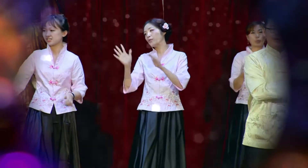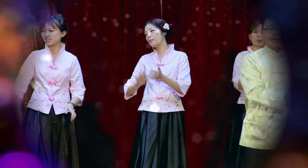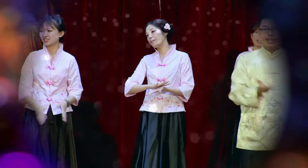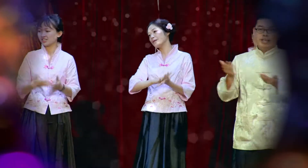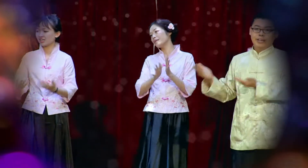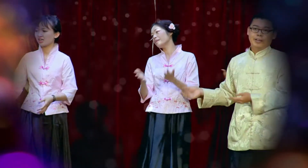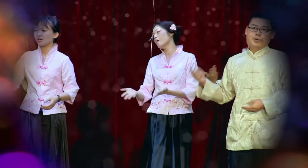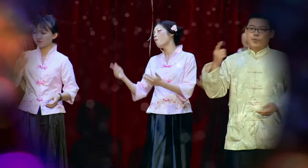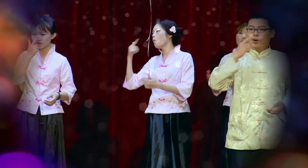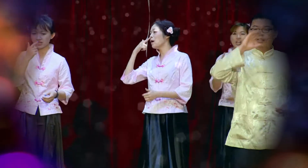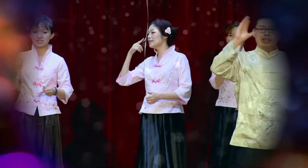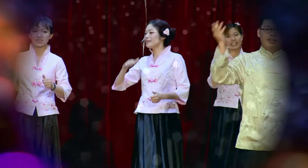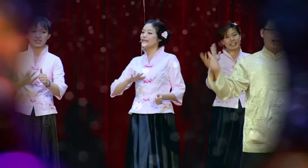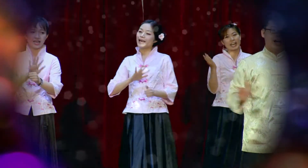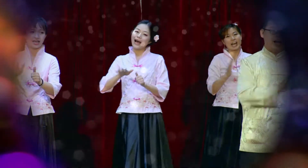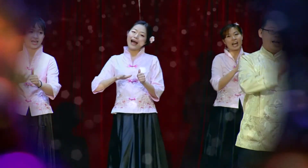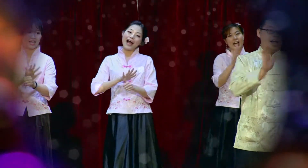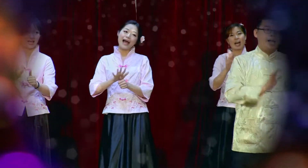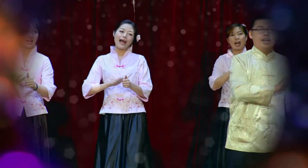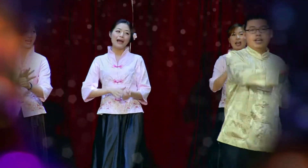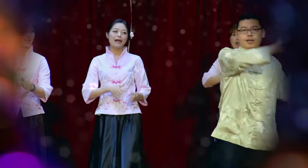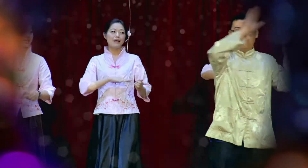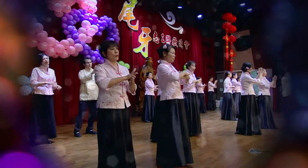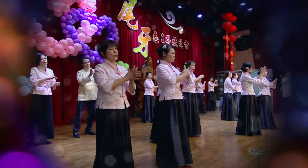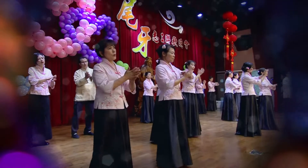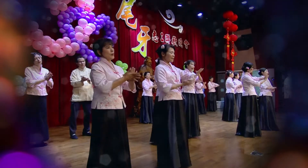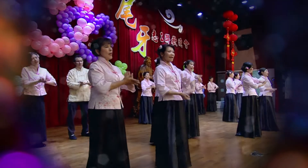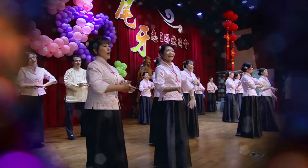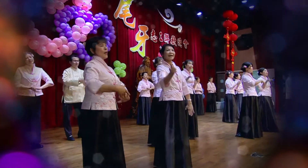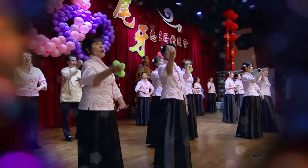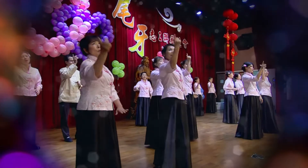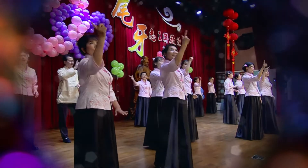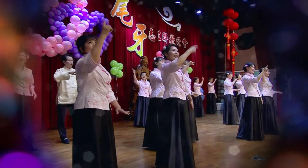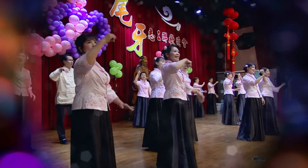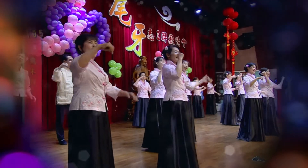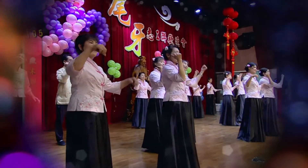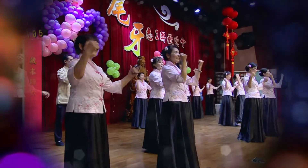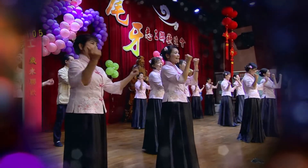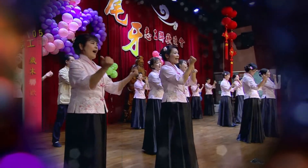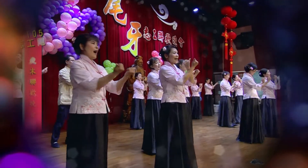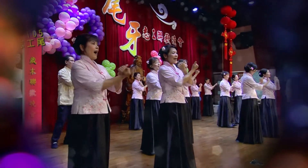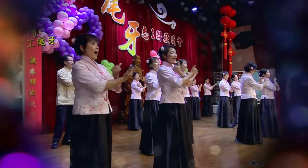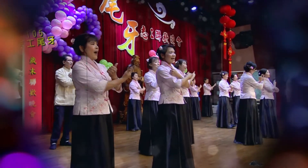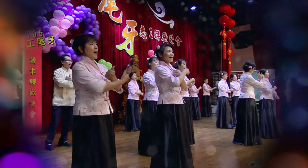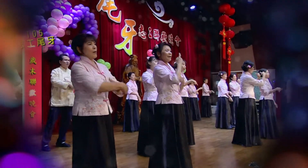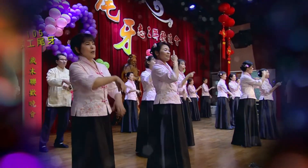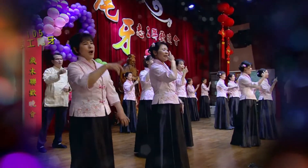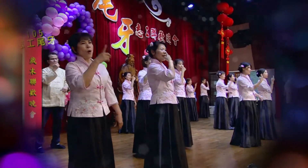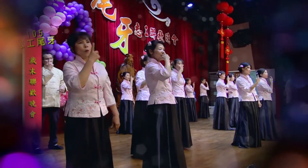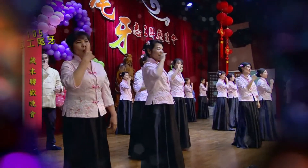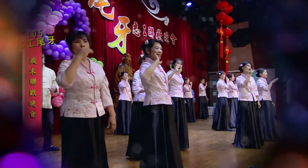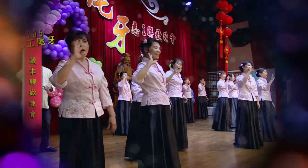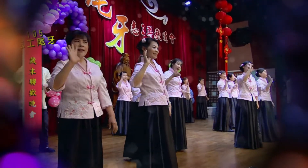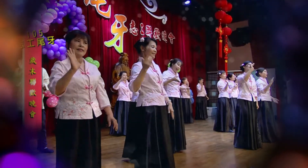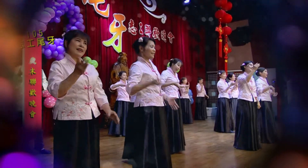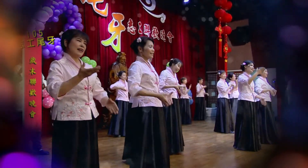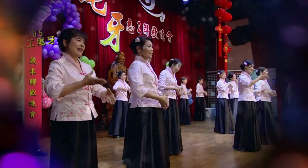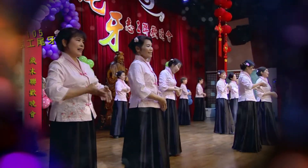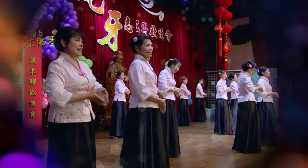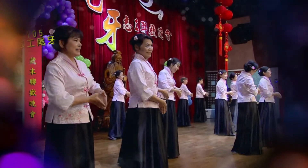移，我的爱不变，月亮代表我的